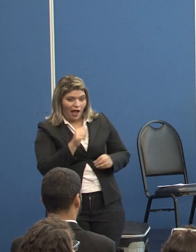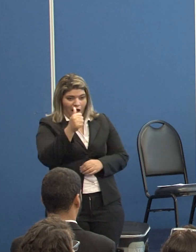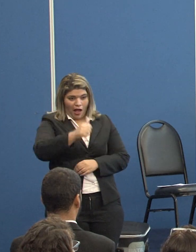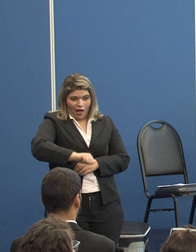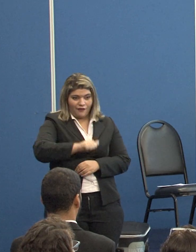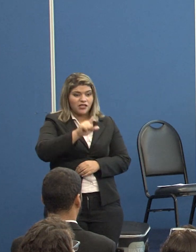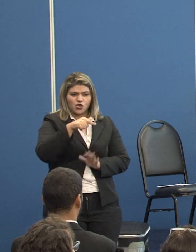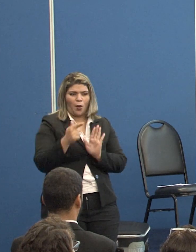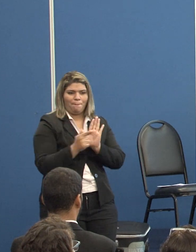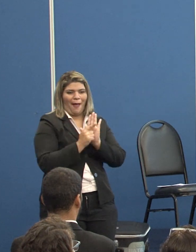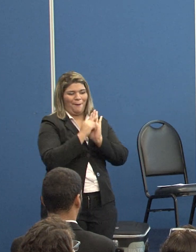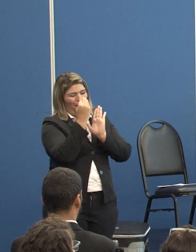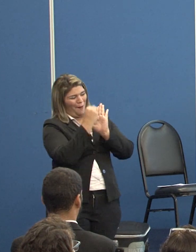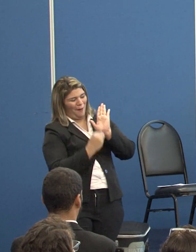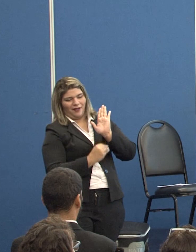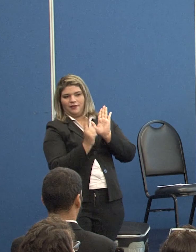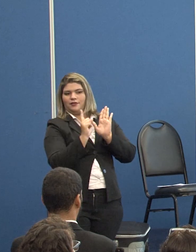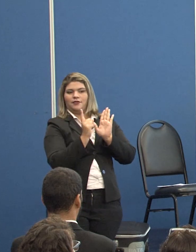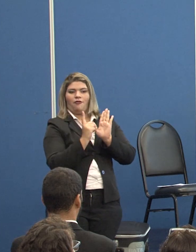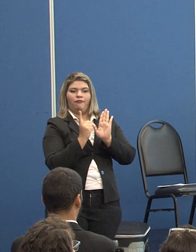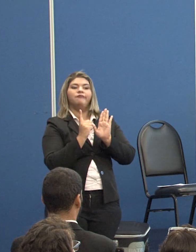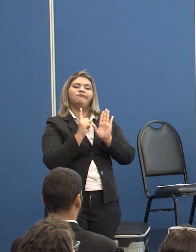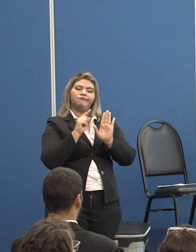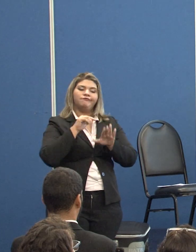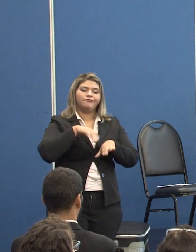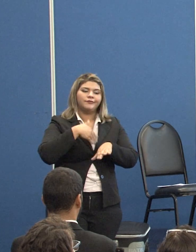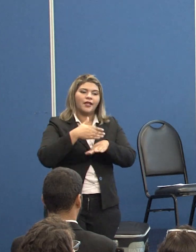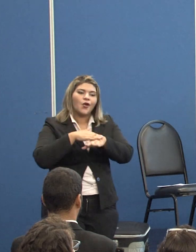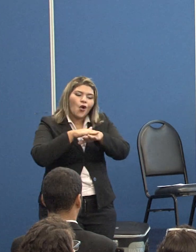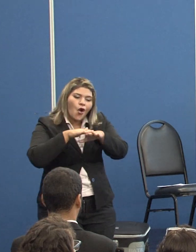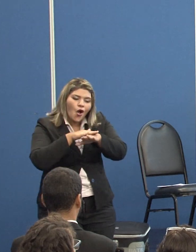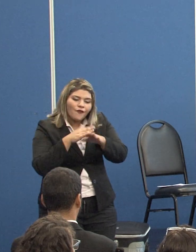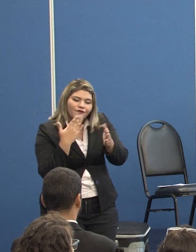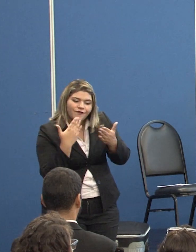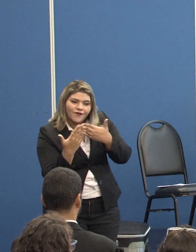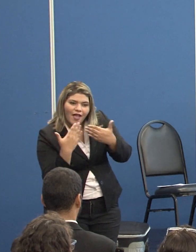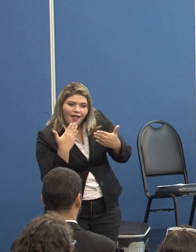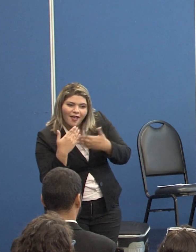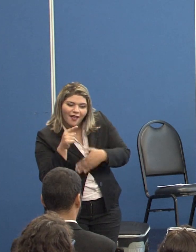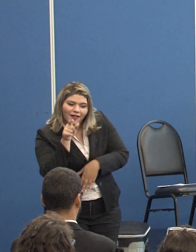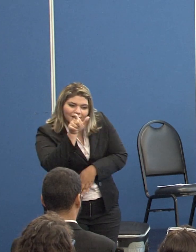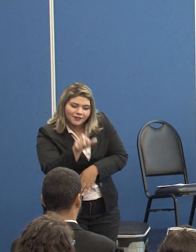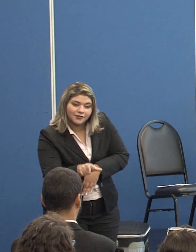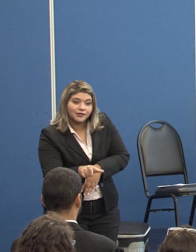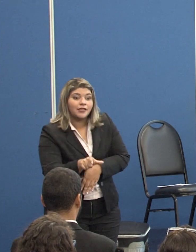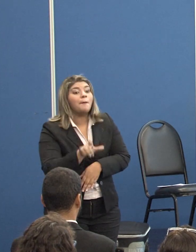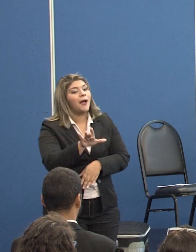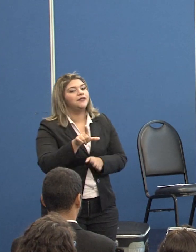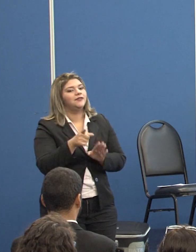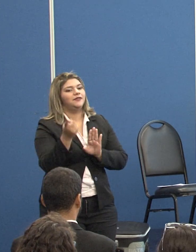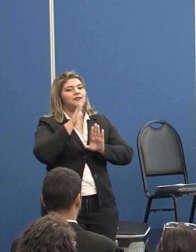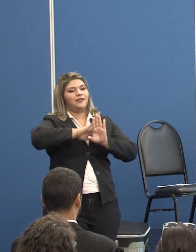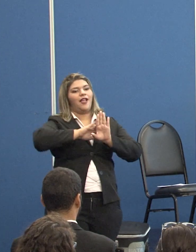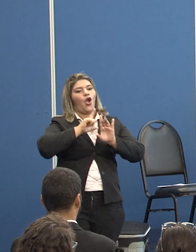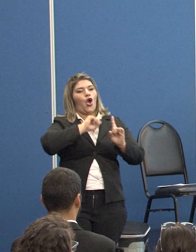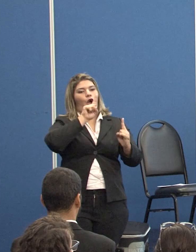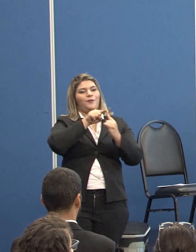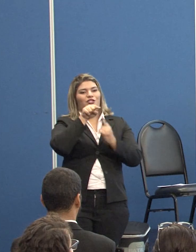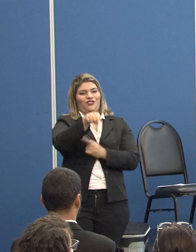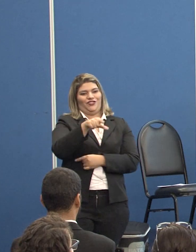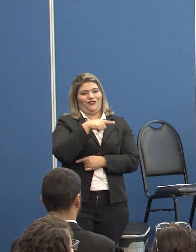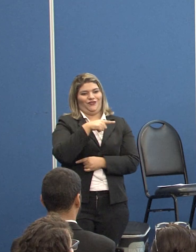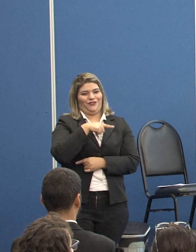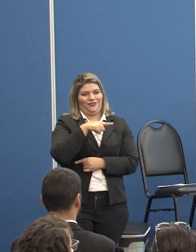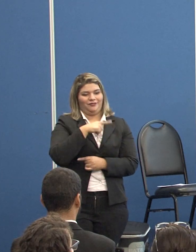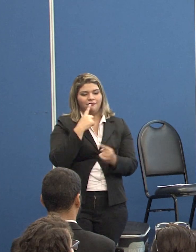no papel. Ela pode ser uma conversa informal, mas precisa ser intencional. Tem que ter